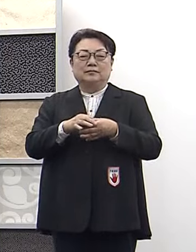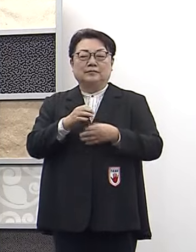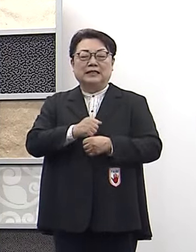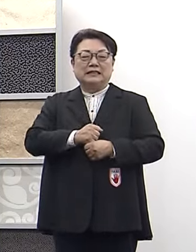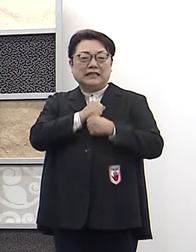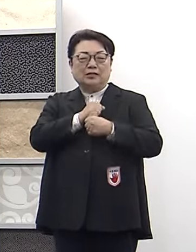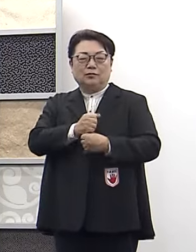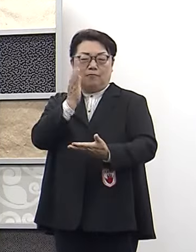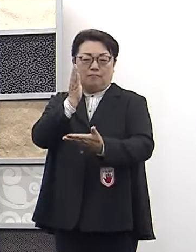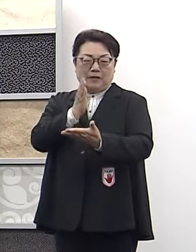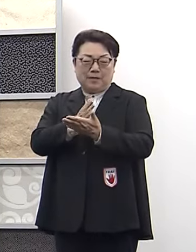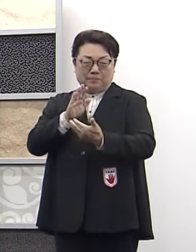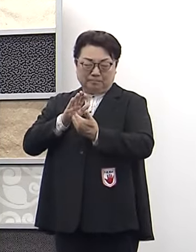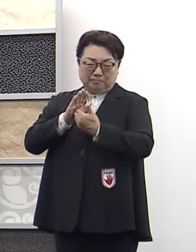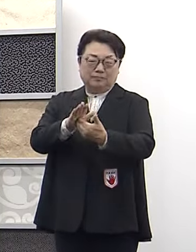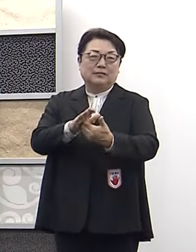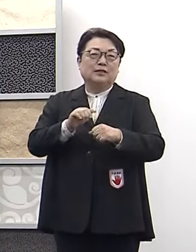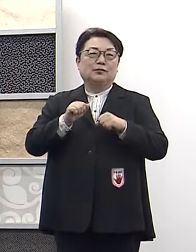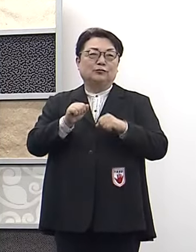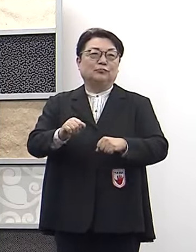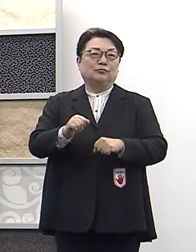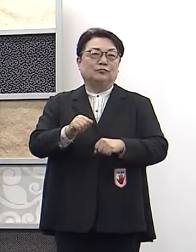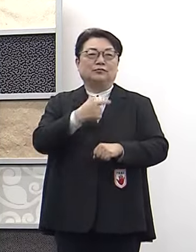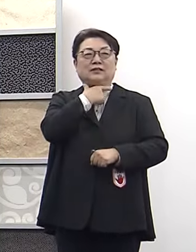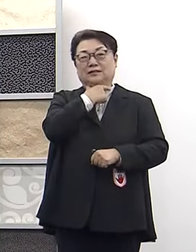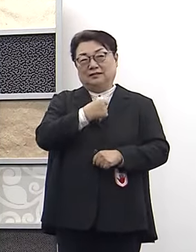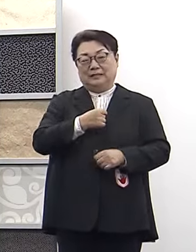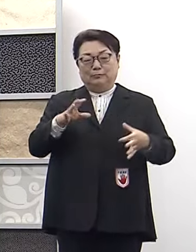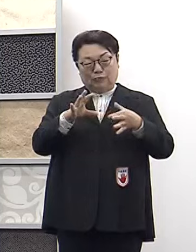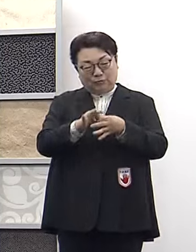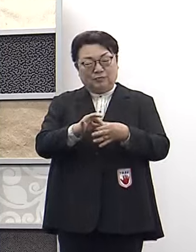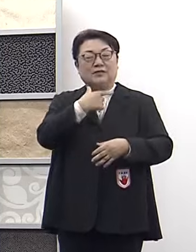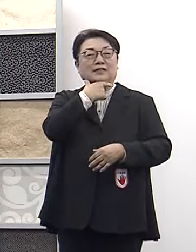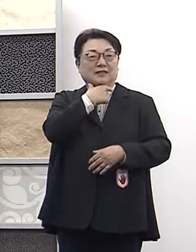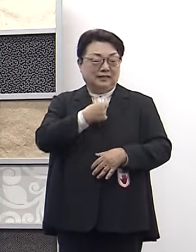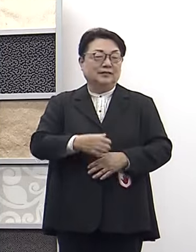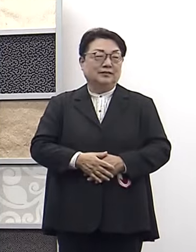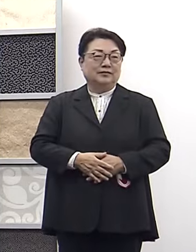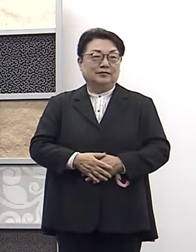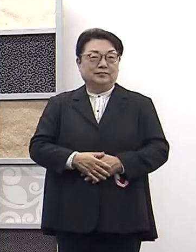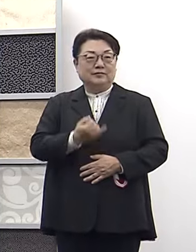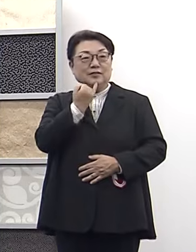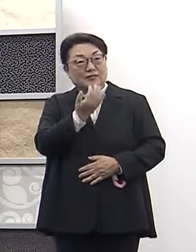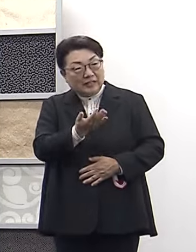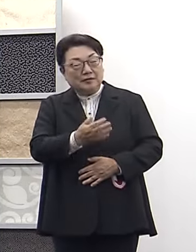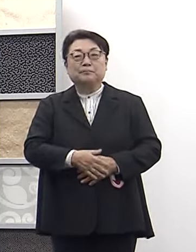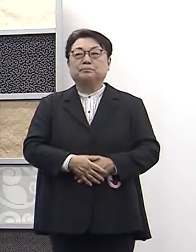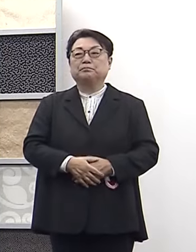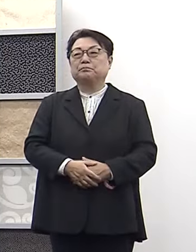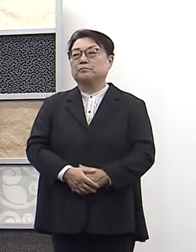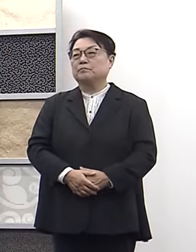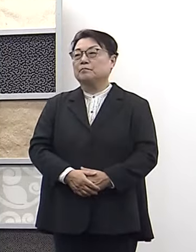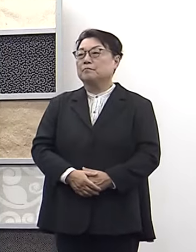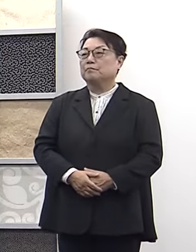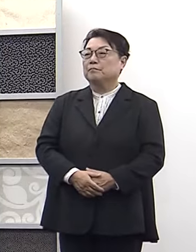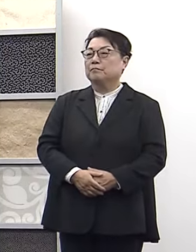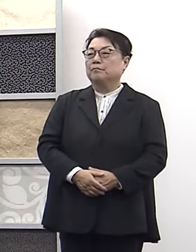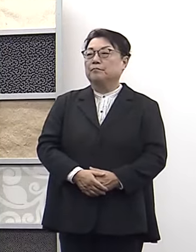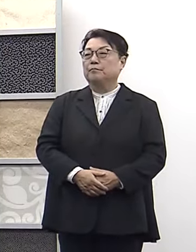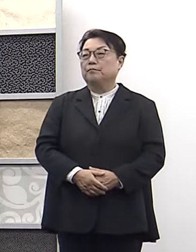の防止にも役立てていきたいと考えています。 よろしいでしょうか。他にいかがでしょうか。読売新聞